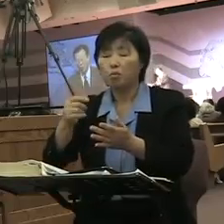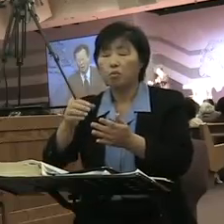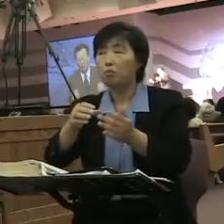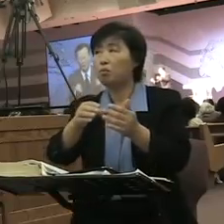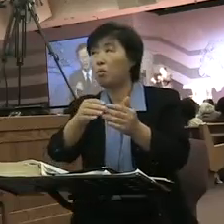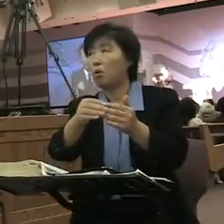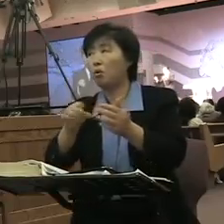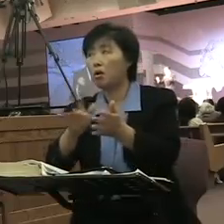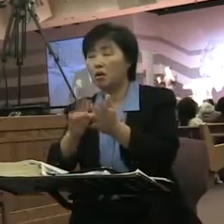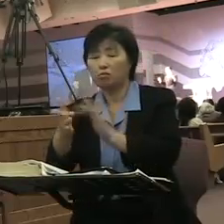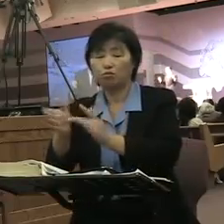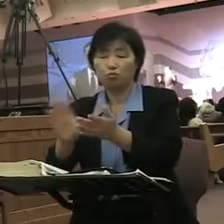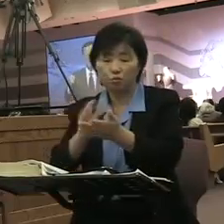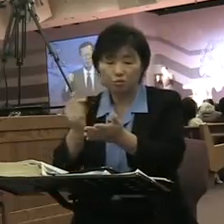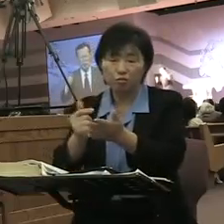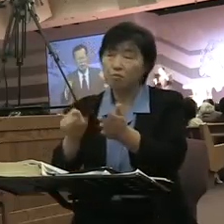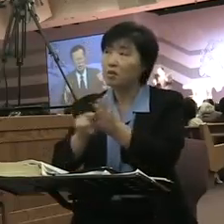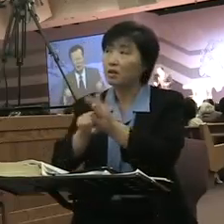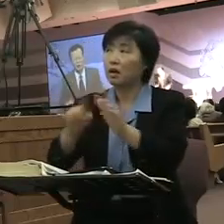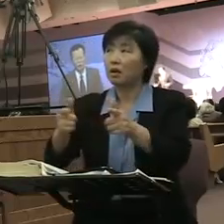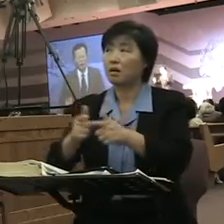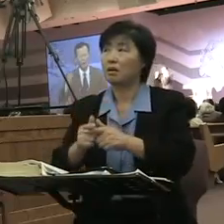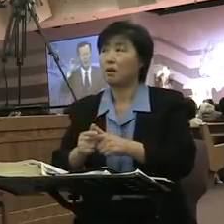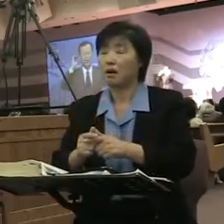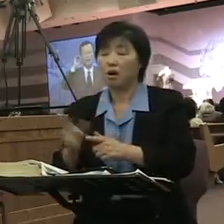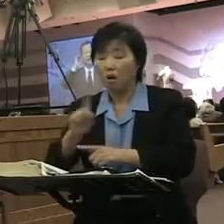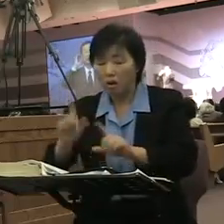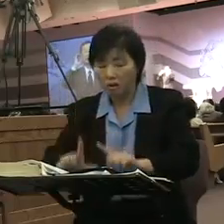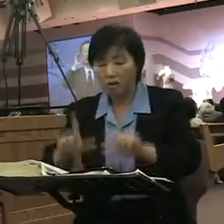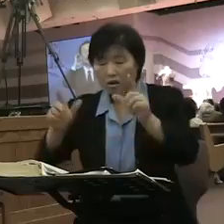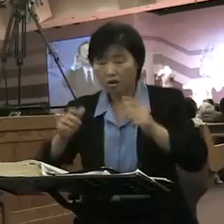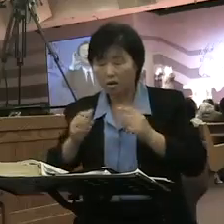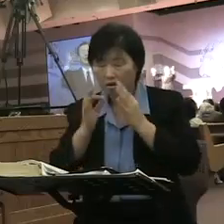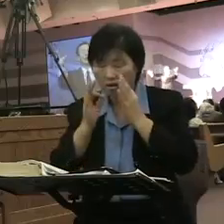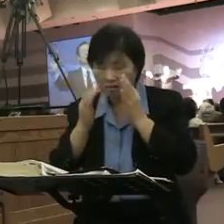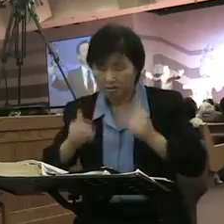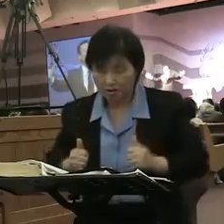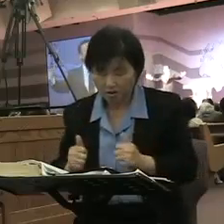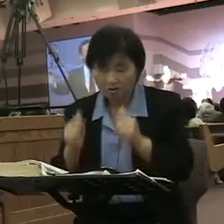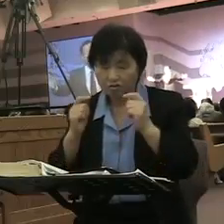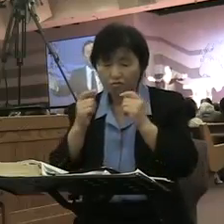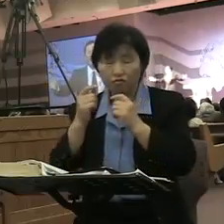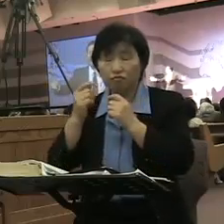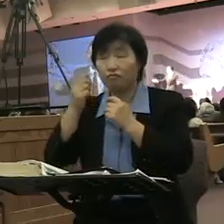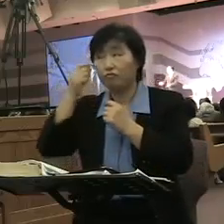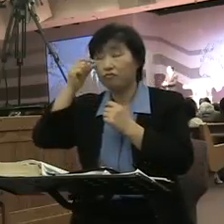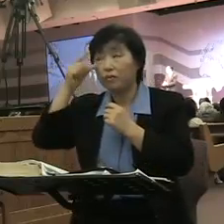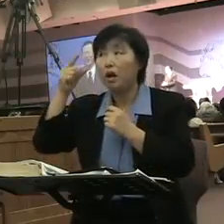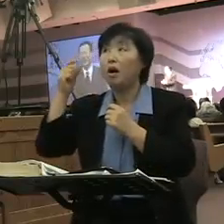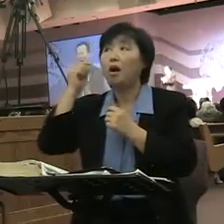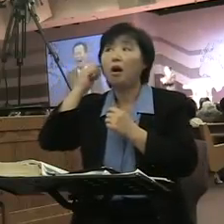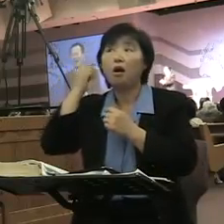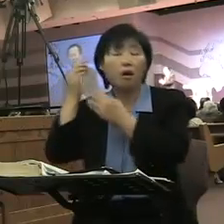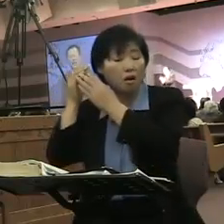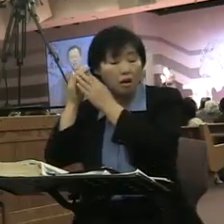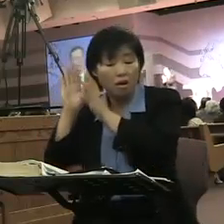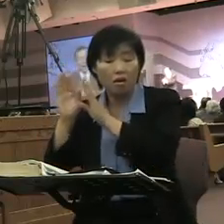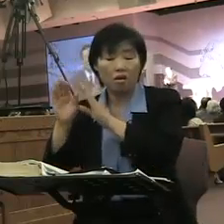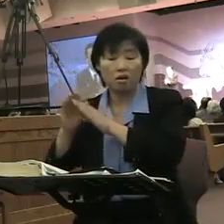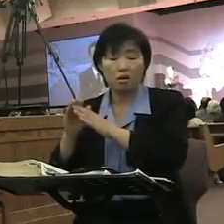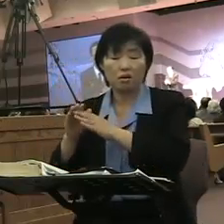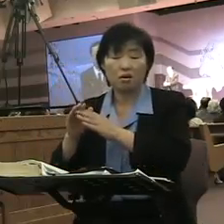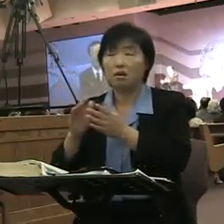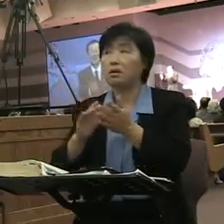교회에 데려왔기 때문에 어느 날 내가 열심히 듣고 있다 보니까 눈이 열리고 귀가 열려서 예수님을 믿었다는 게 아니에요.